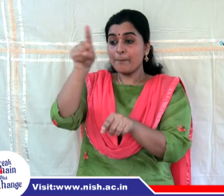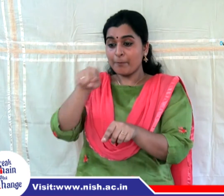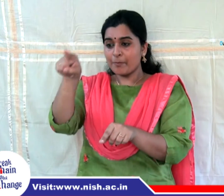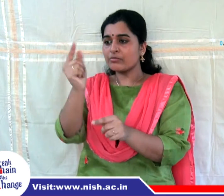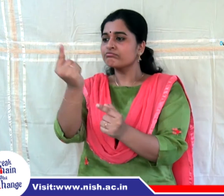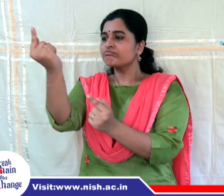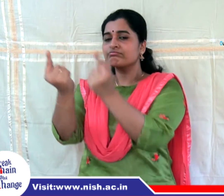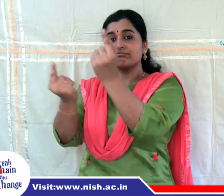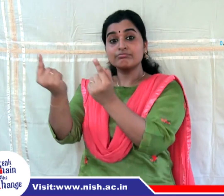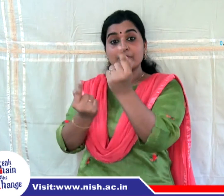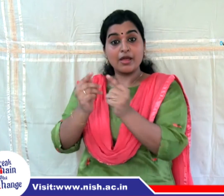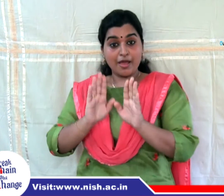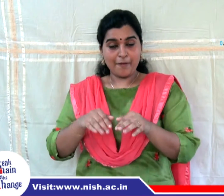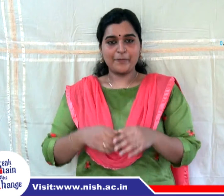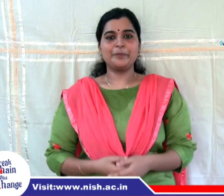ചെയ്യുന്ന കൂർത്ത മുനകൾ കാരണമാണ്.